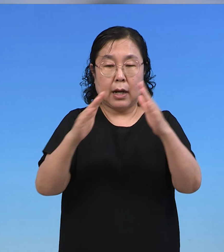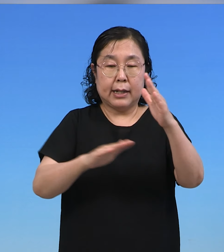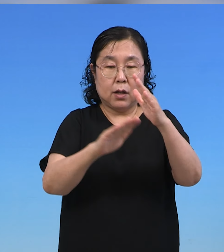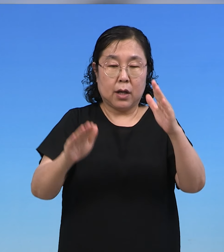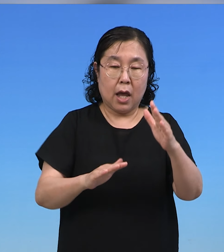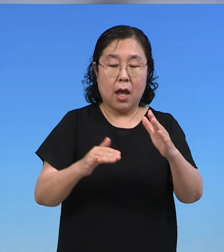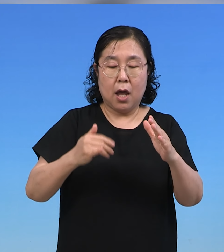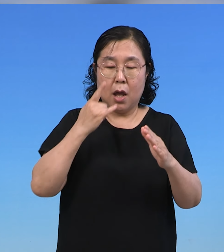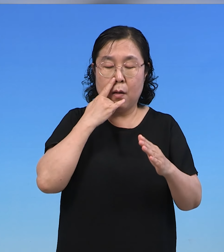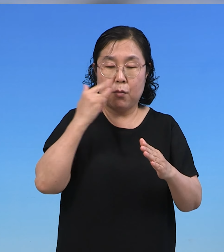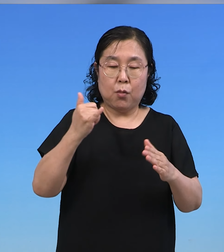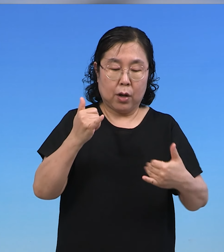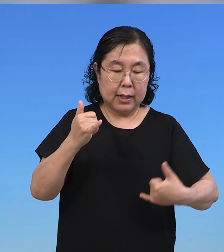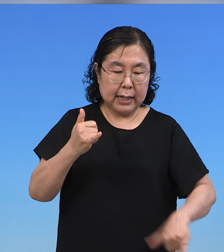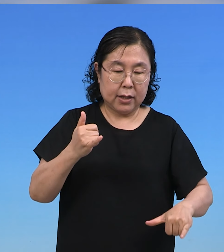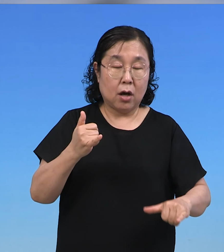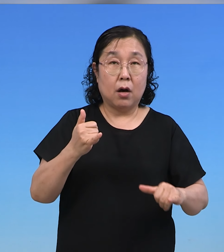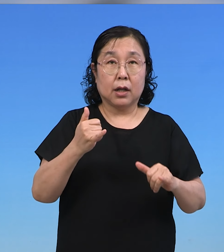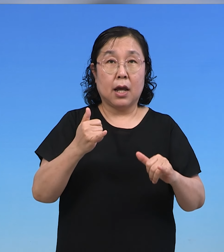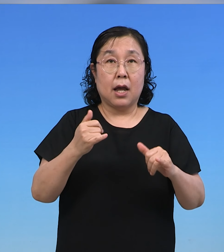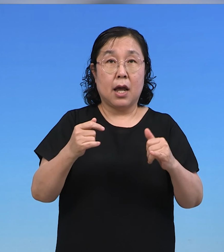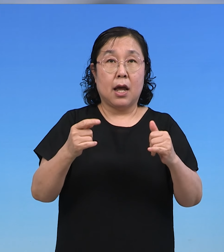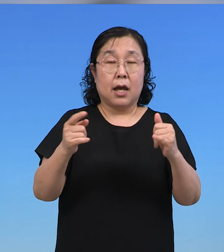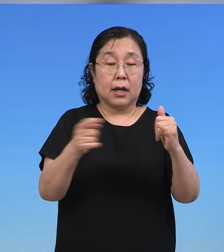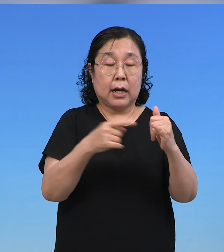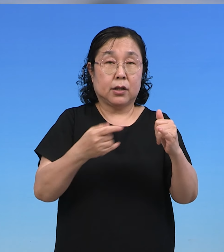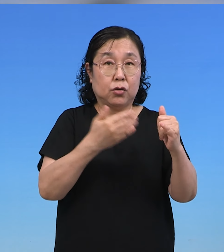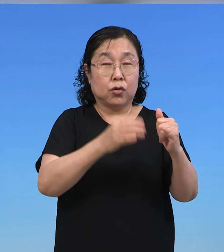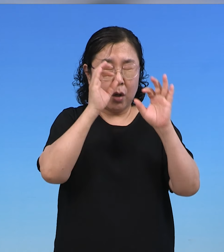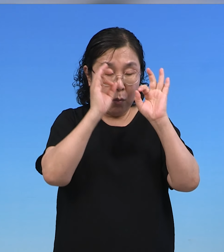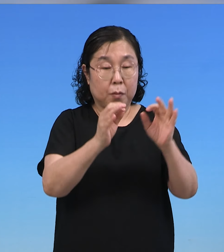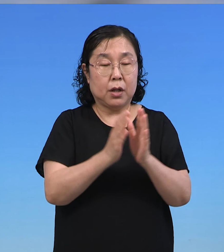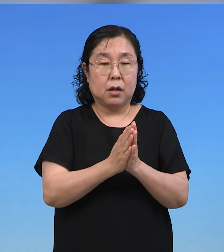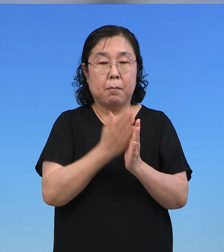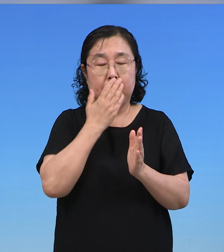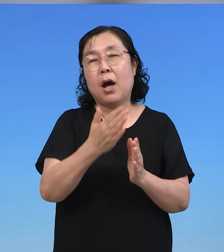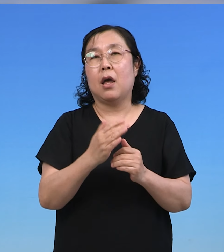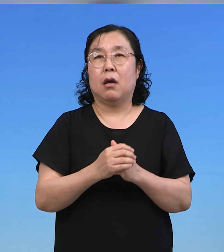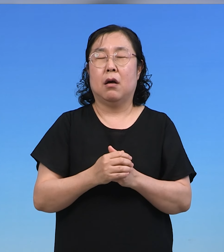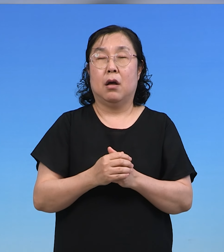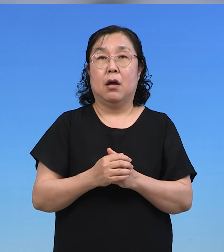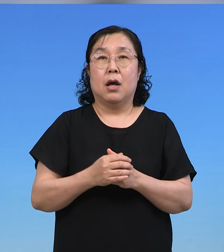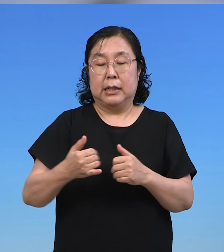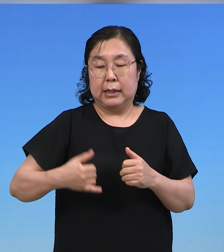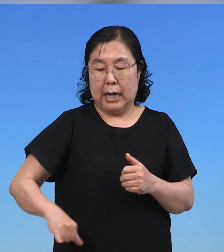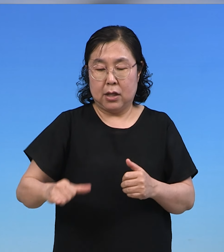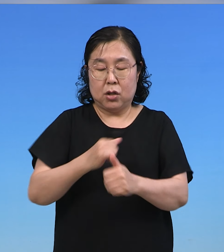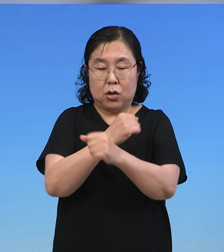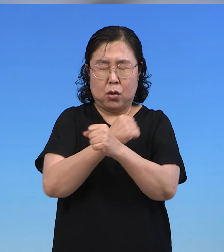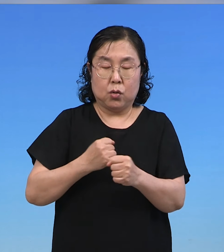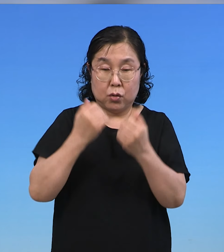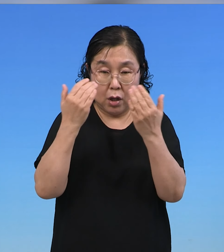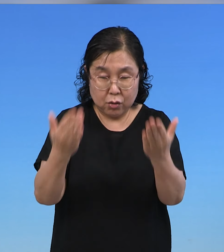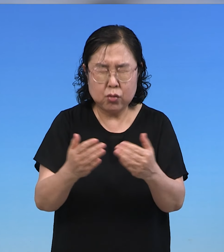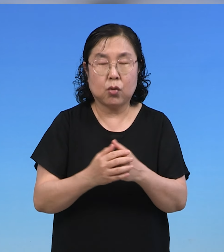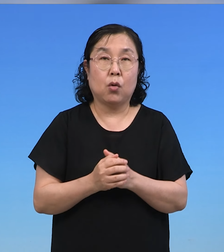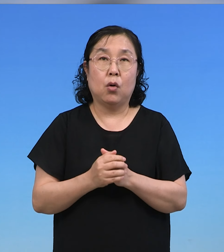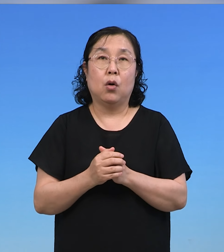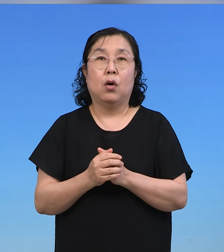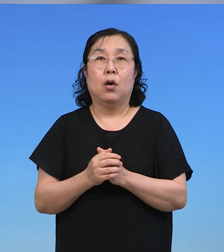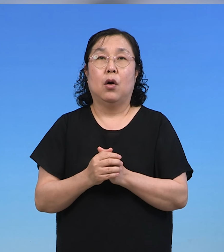보면요, 여러분 진짜 하실 수 있습니다. 그 끝간데 없는 용서와 용납과 말도 되지 줄 아는 억지를